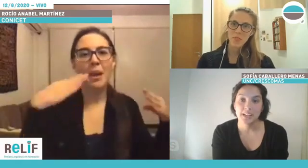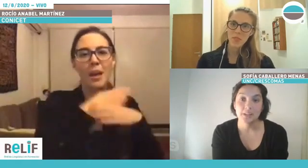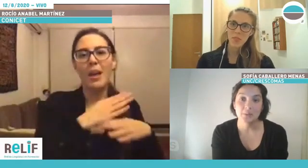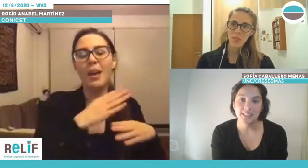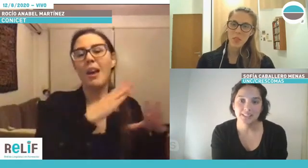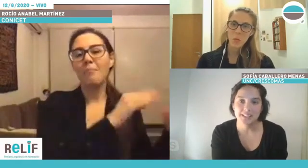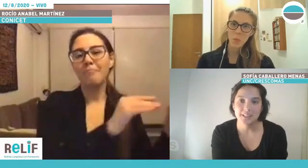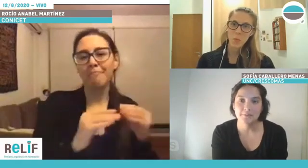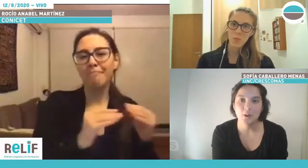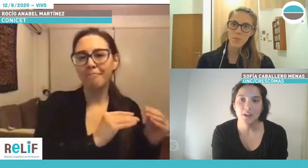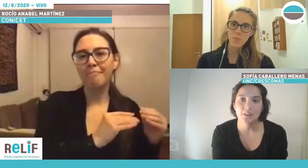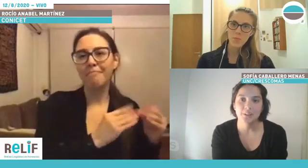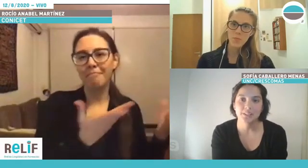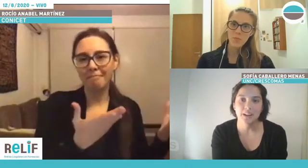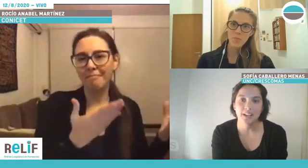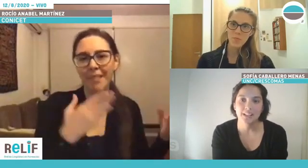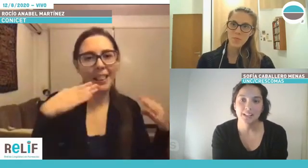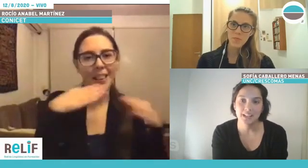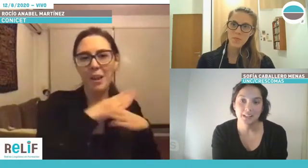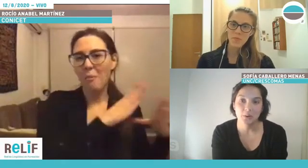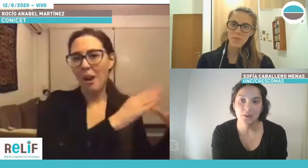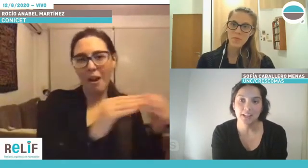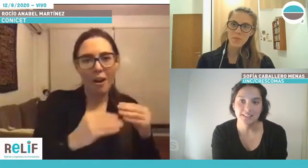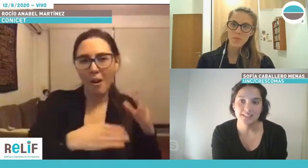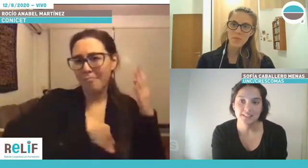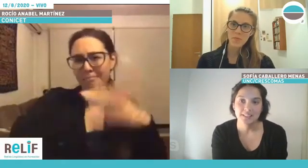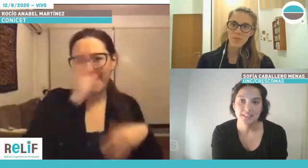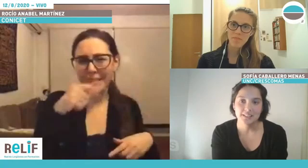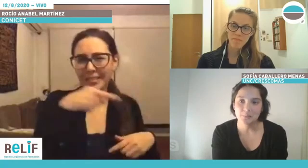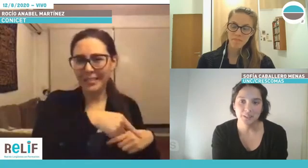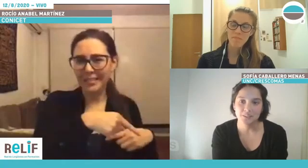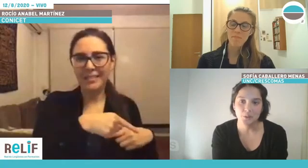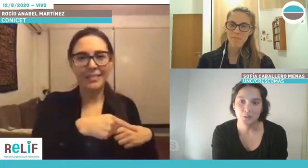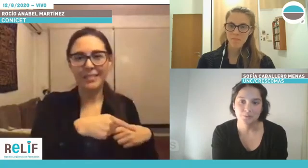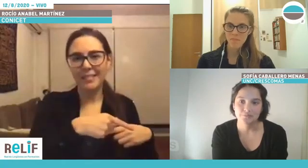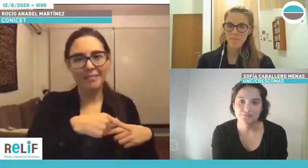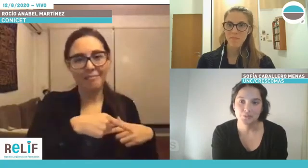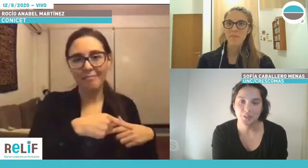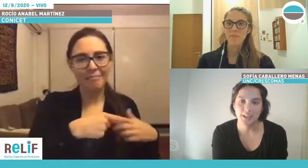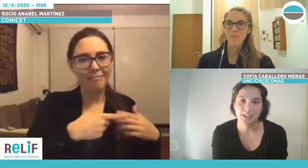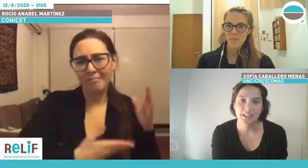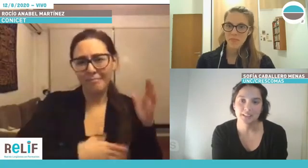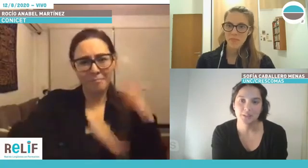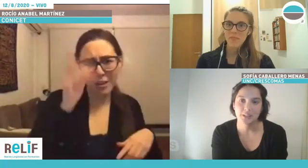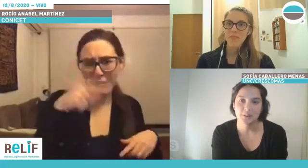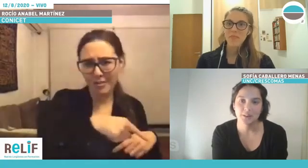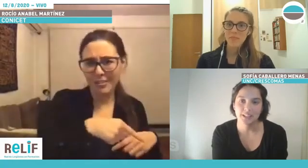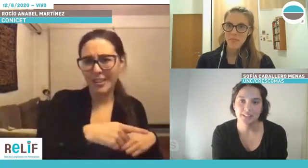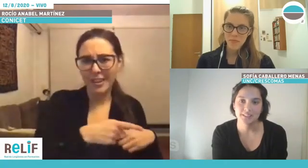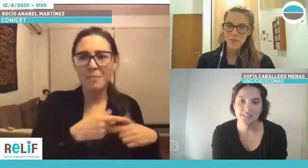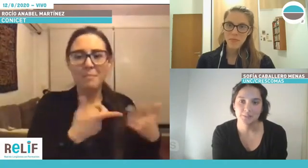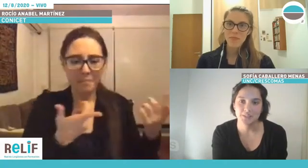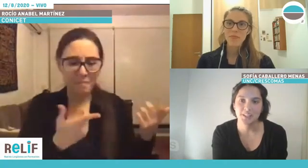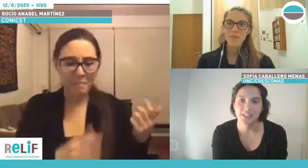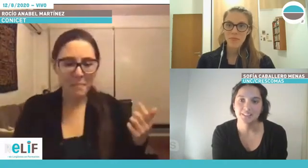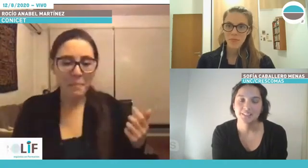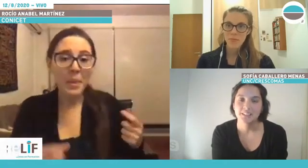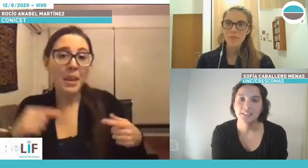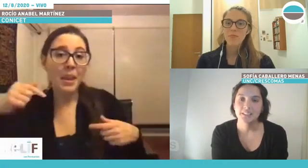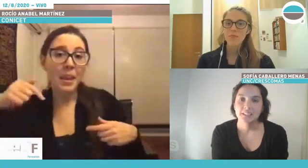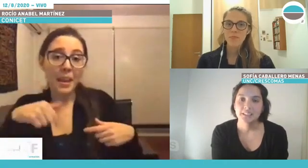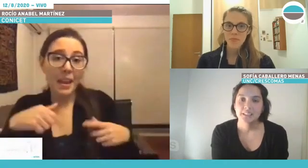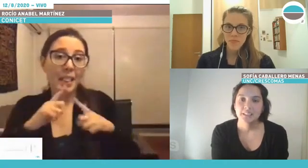los lingüistas se han enfocado en trabajar en las lenguas orales. Siempre, Ujú. todo es relativo a las lenguas orales, la